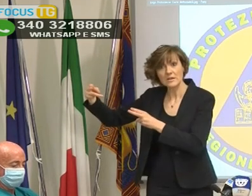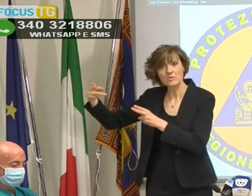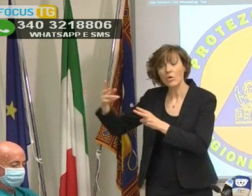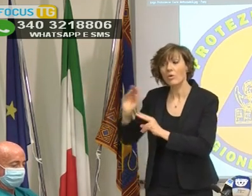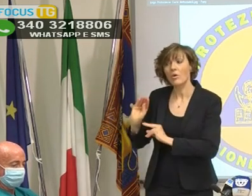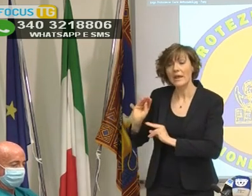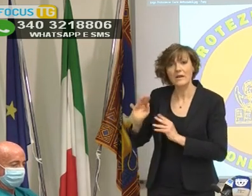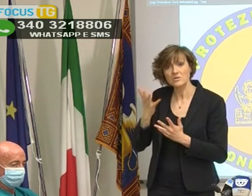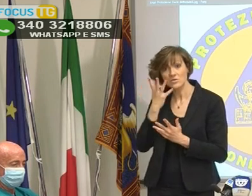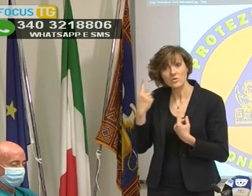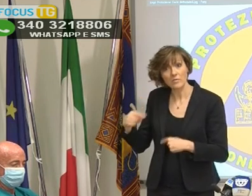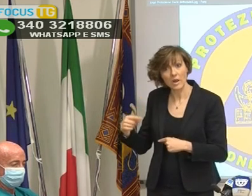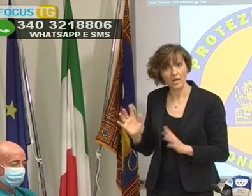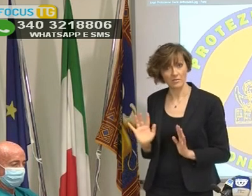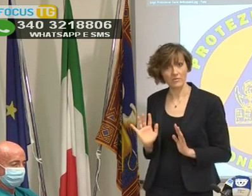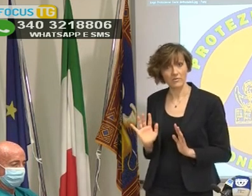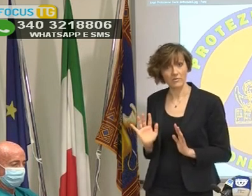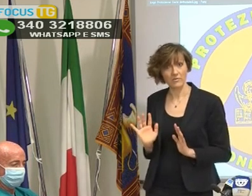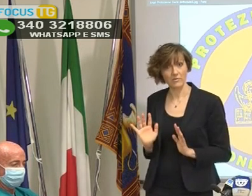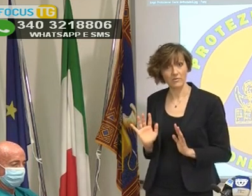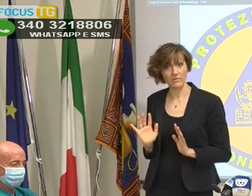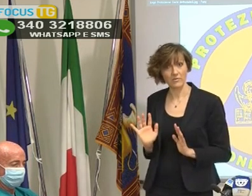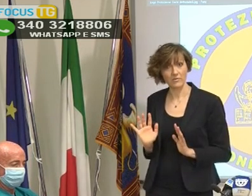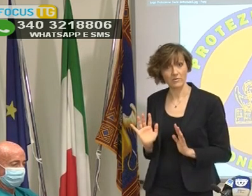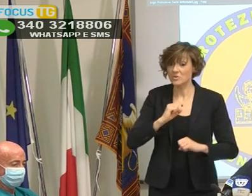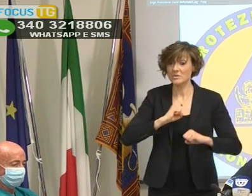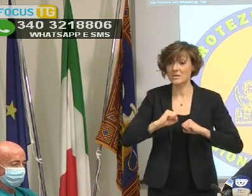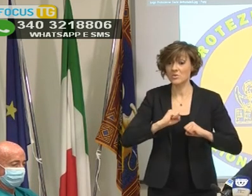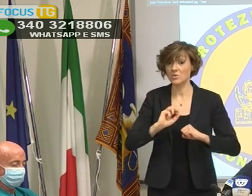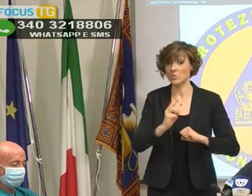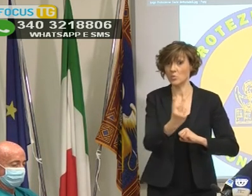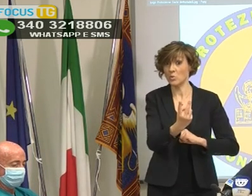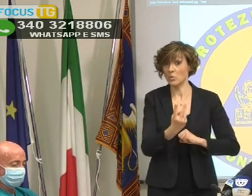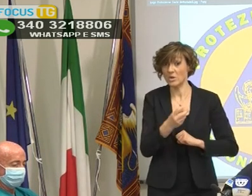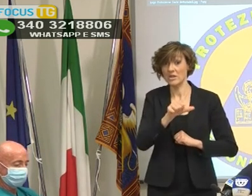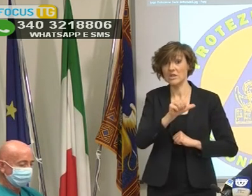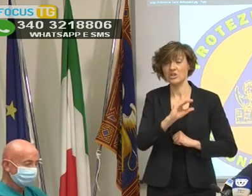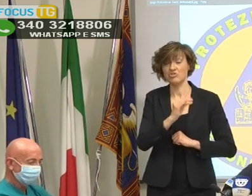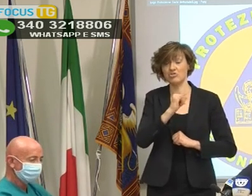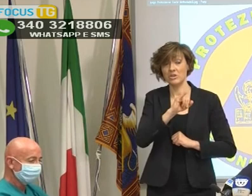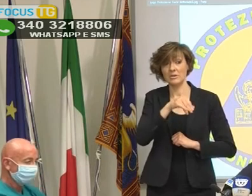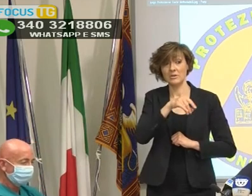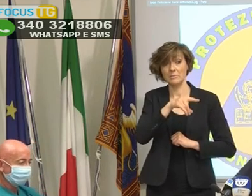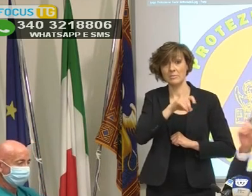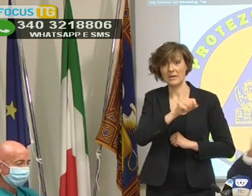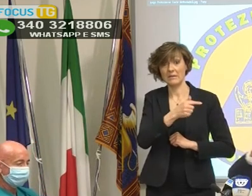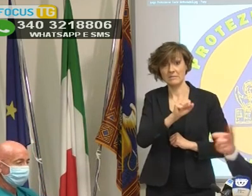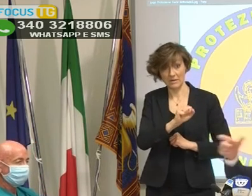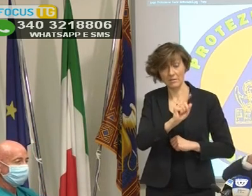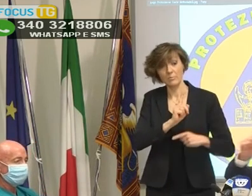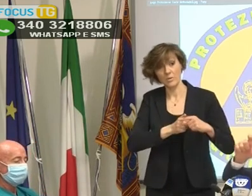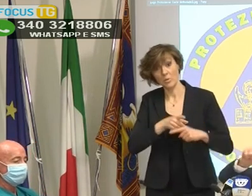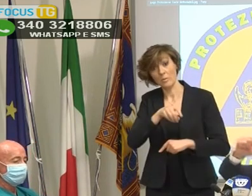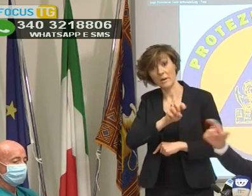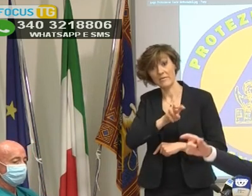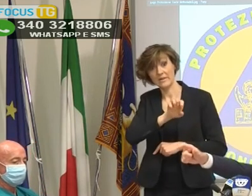E quindi ringrazio i due chiamato Scibetta e Pavesi, perché avevano loro i